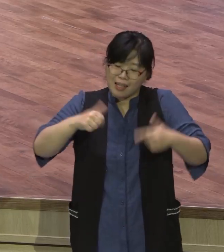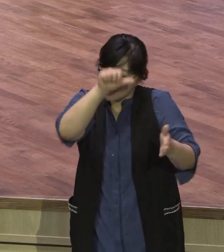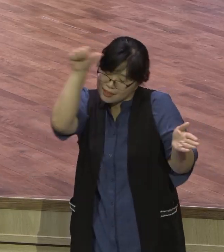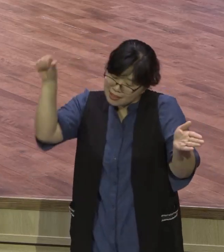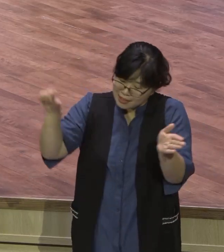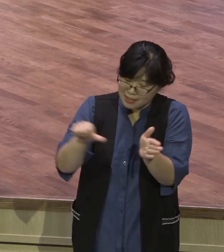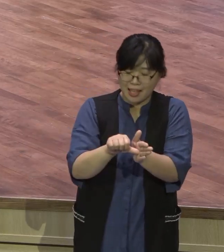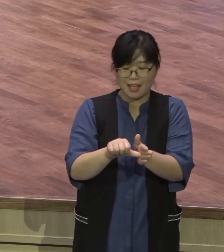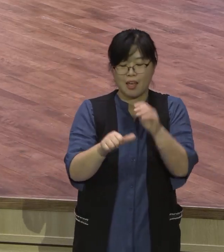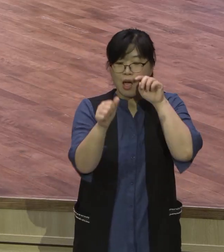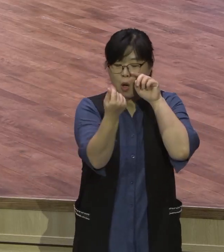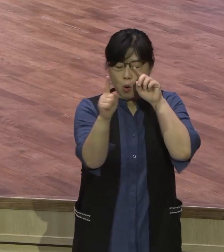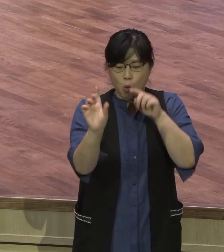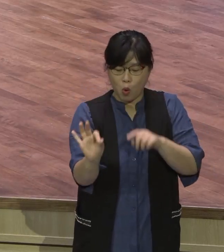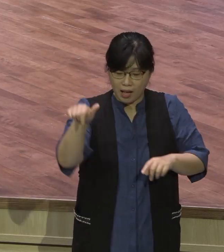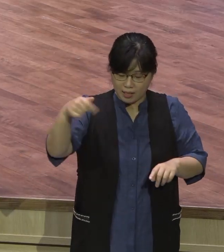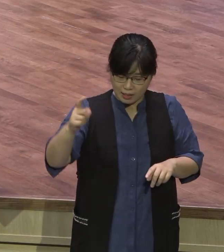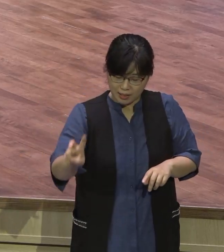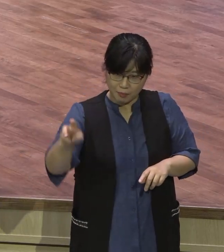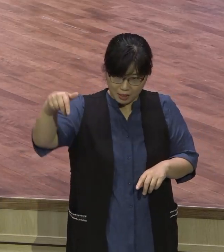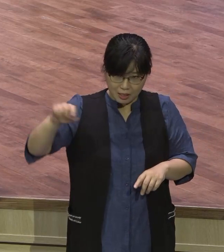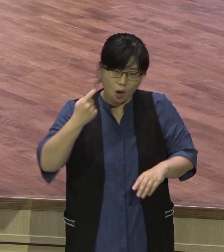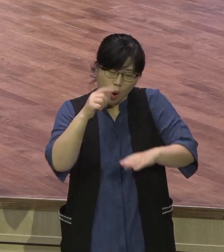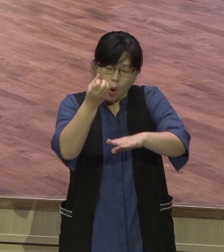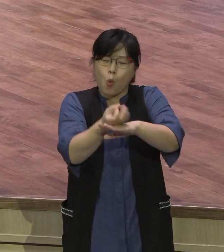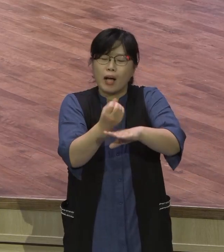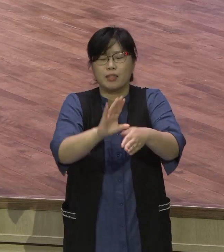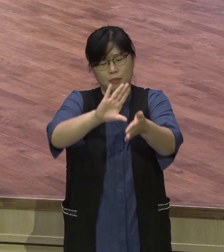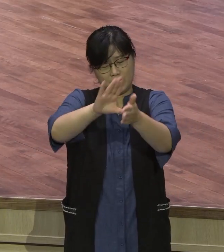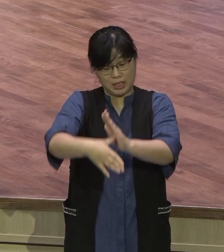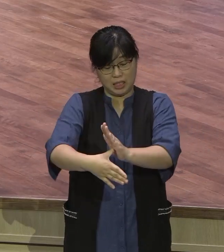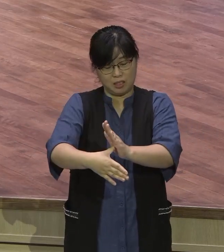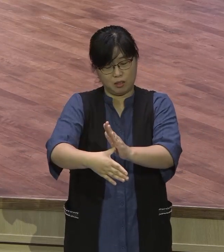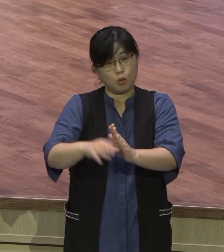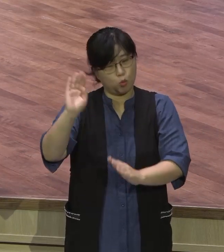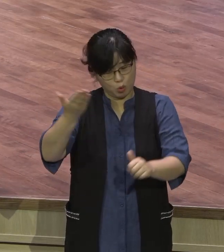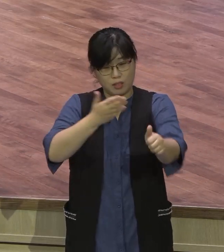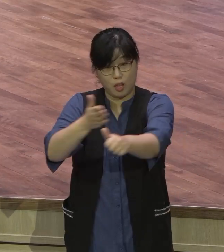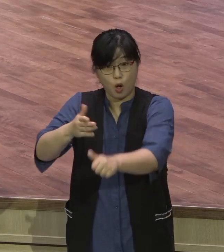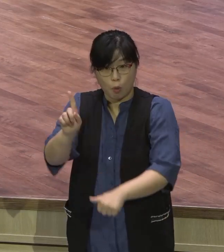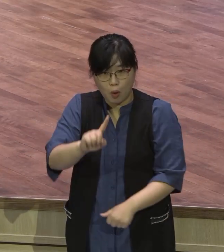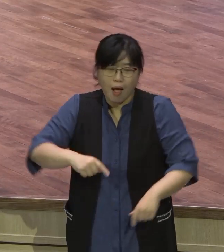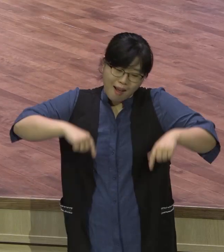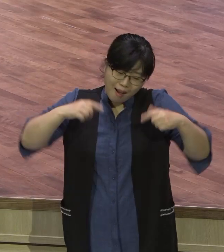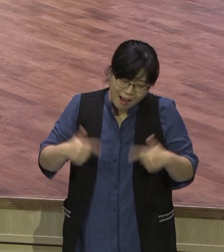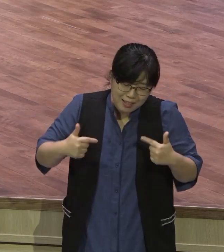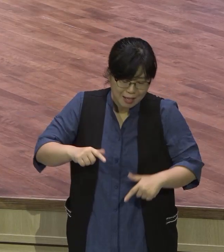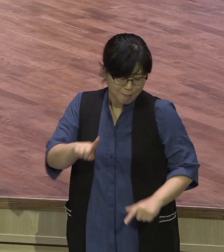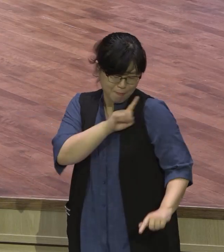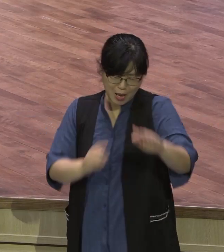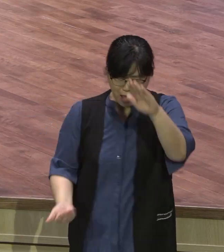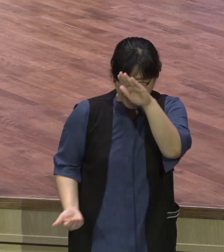여러분 인생 황금기 매일매일 매일매일 인생 황금기